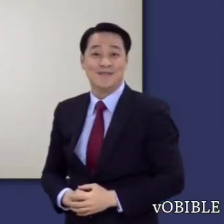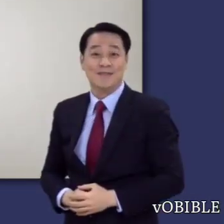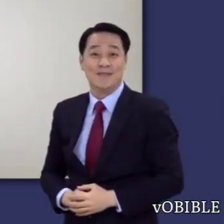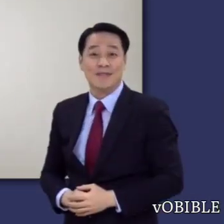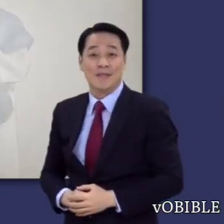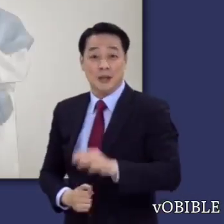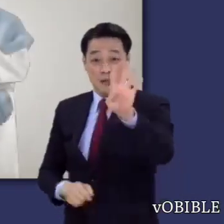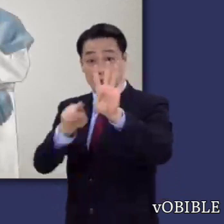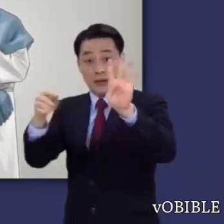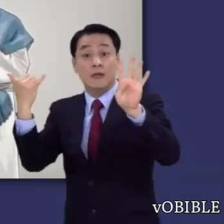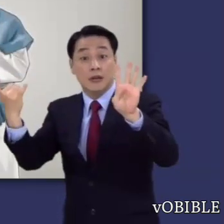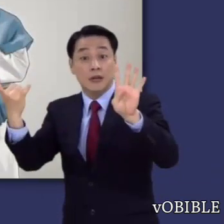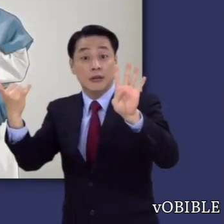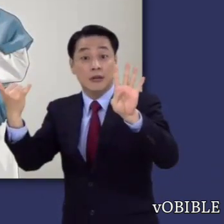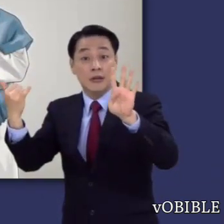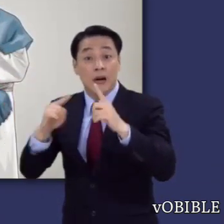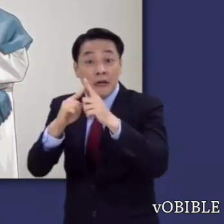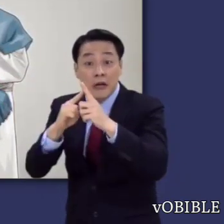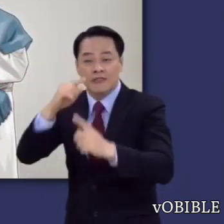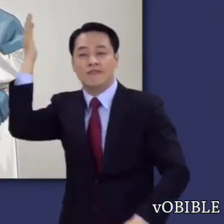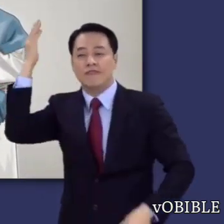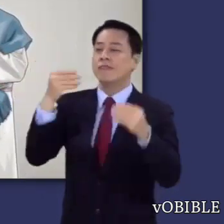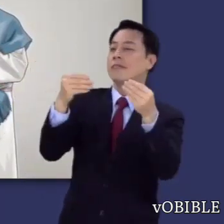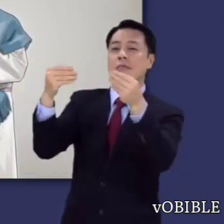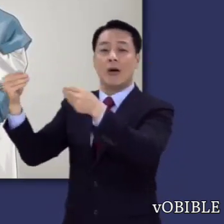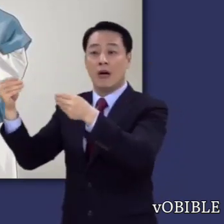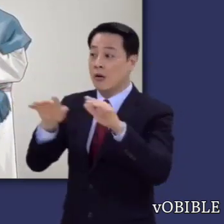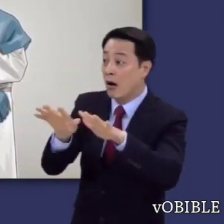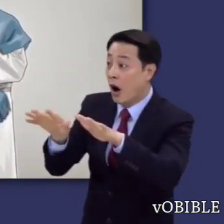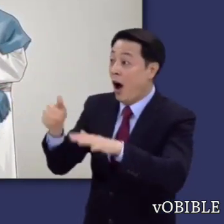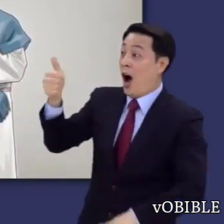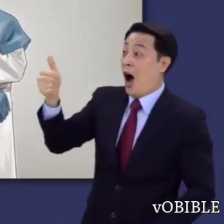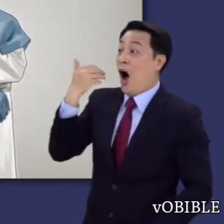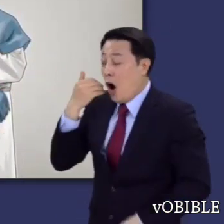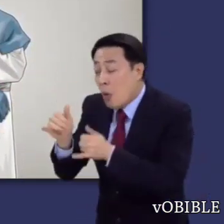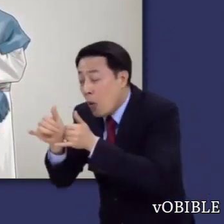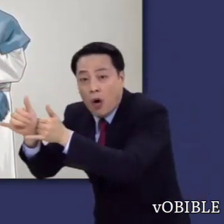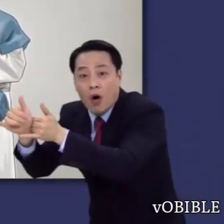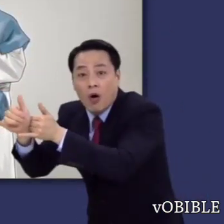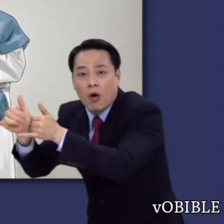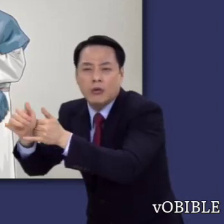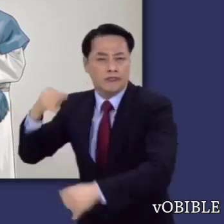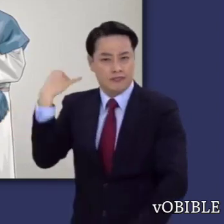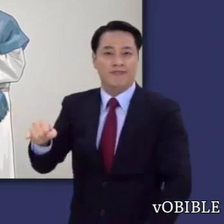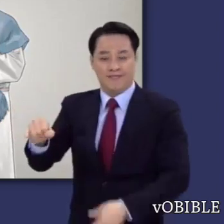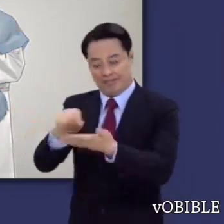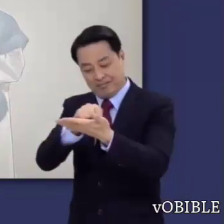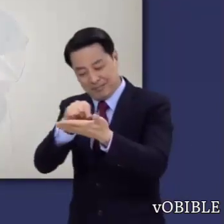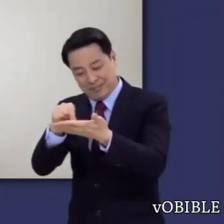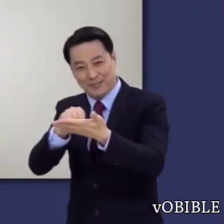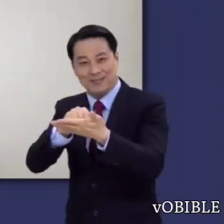保罗在4到6章警告加拉太的基督徒，不要让自己被人的观念束缚，就像受到奴役一